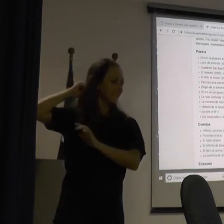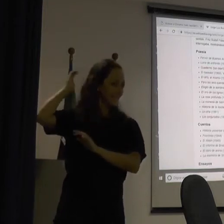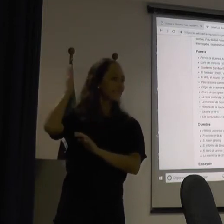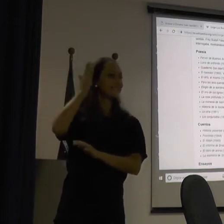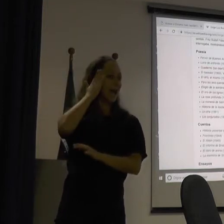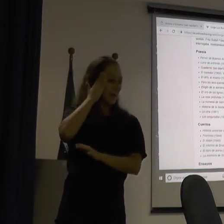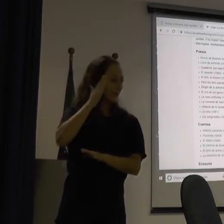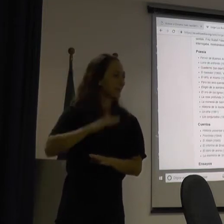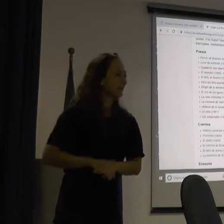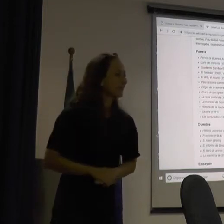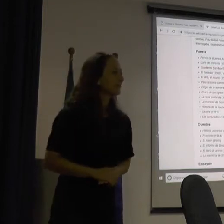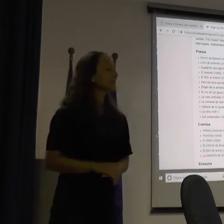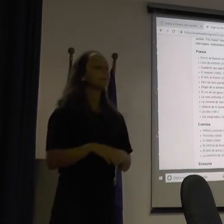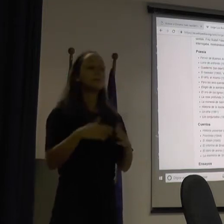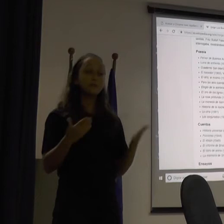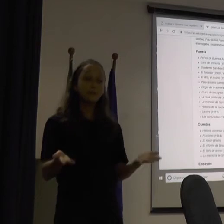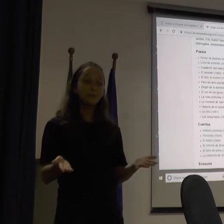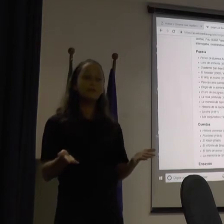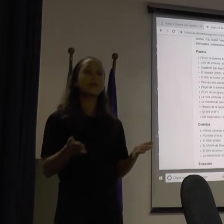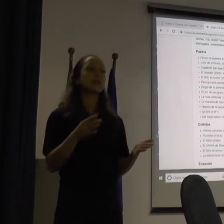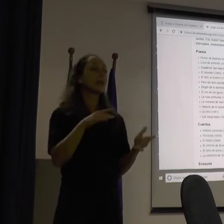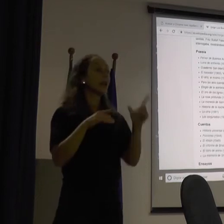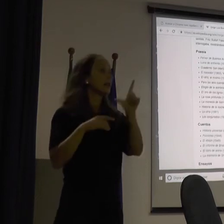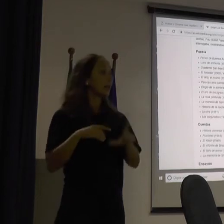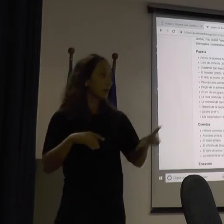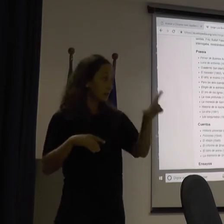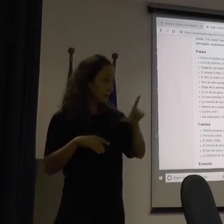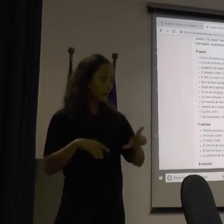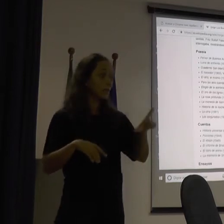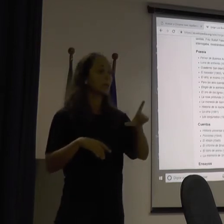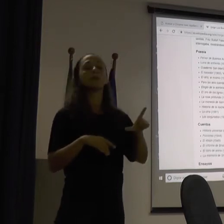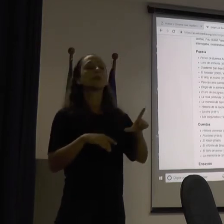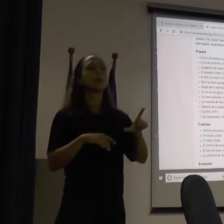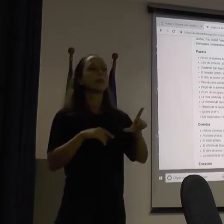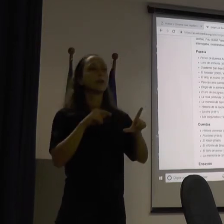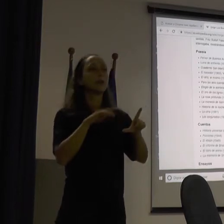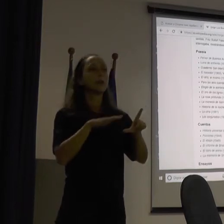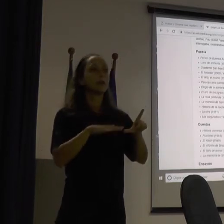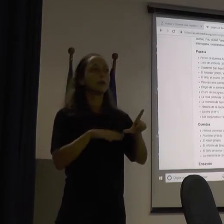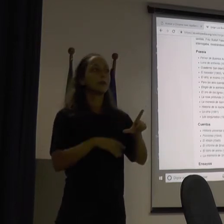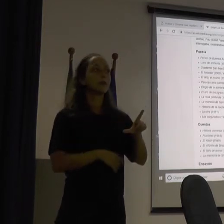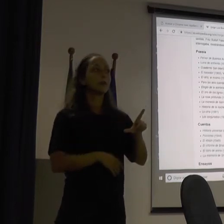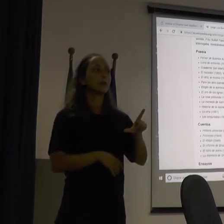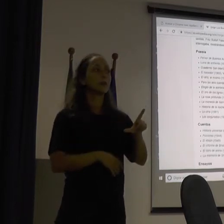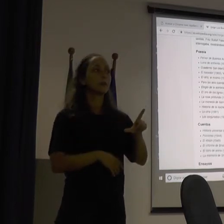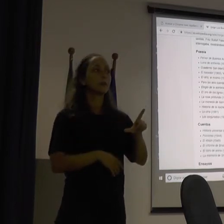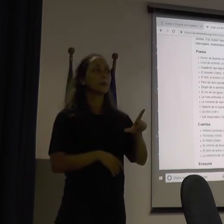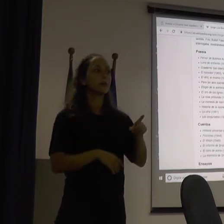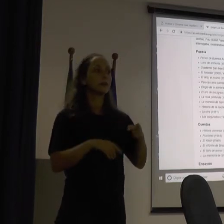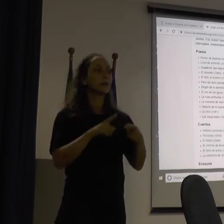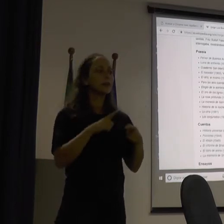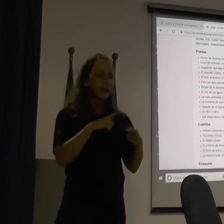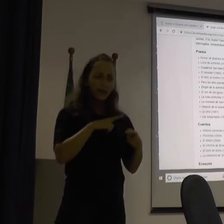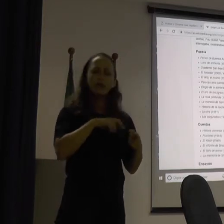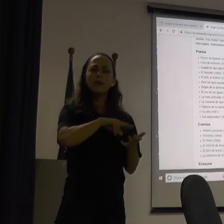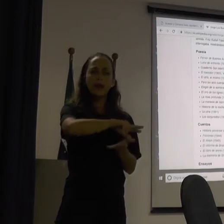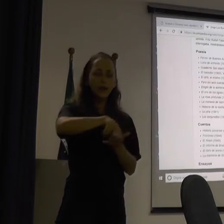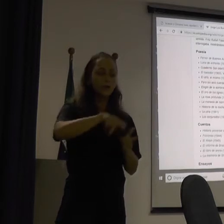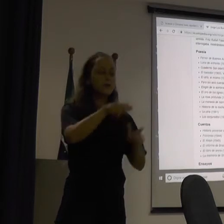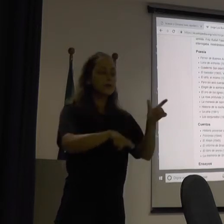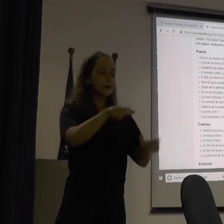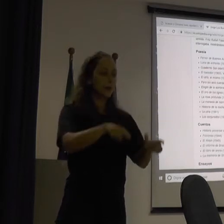Fernando Pessoa, e dentro da literatura a Flaubert, né, a Mallarmé, né, e